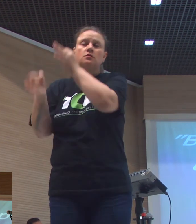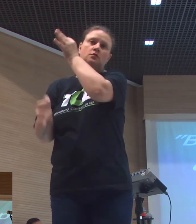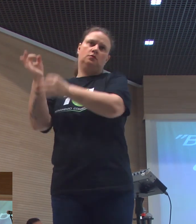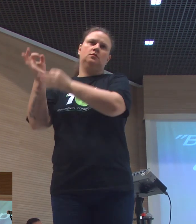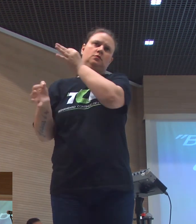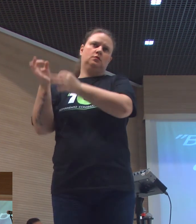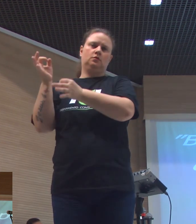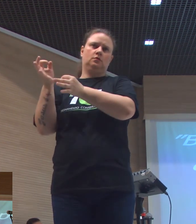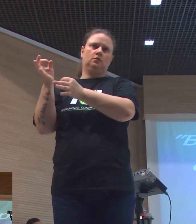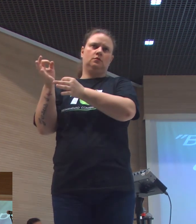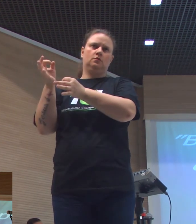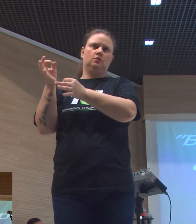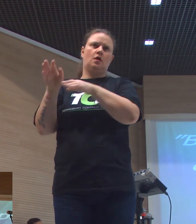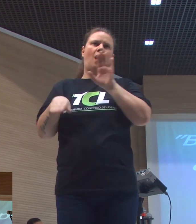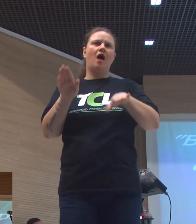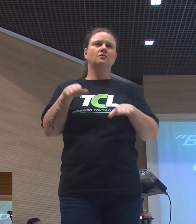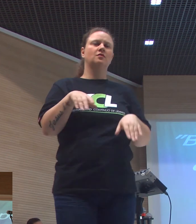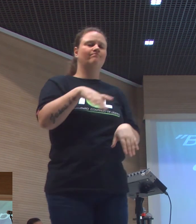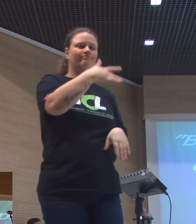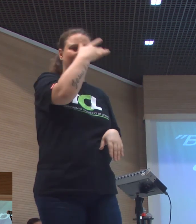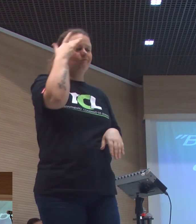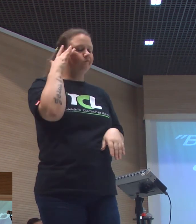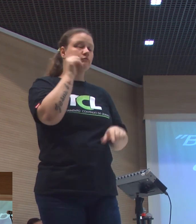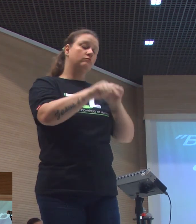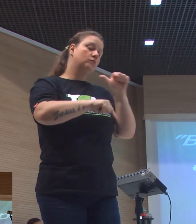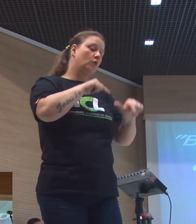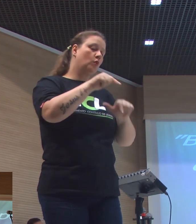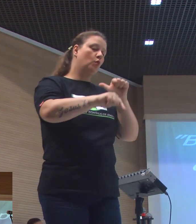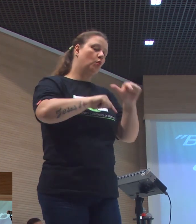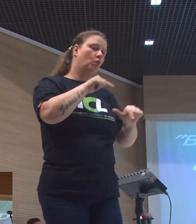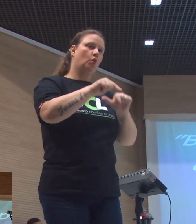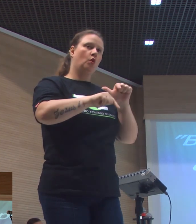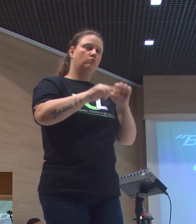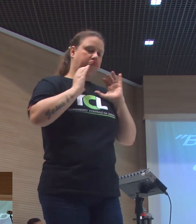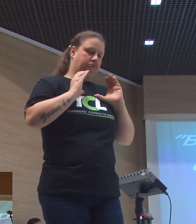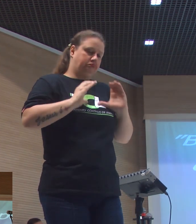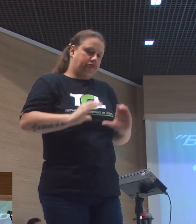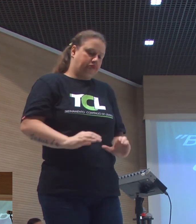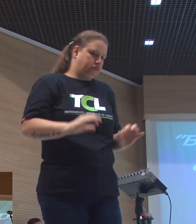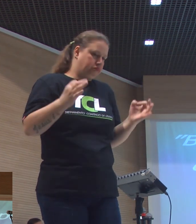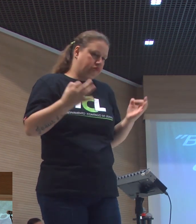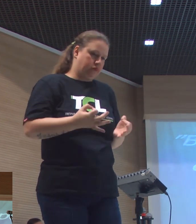Tem gente, às vezes, que lá no seu trabalho, a sua conduta não é justa, não é a conduta de um justo.